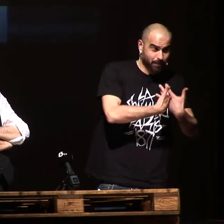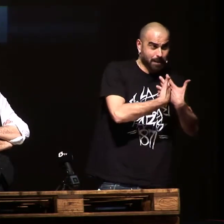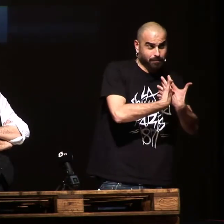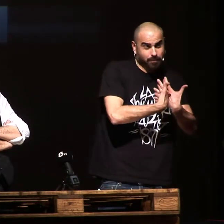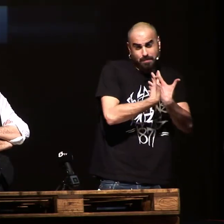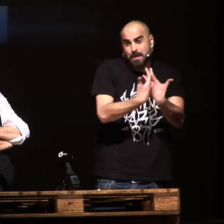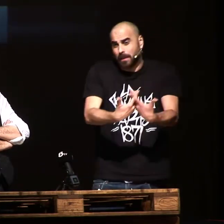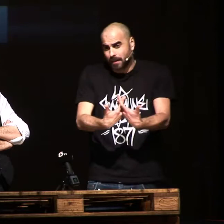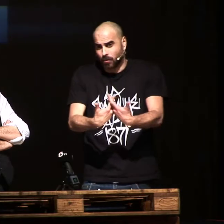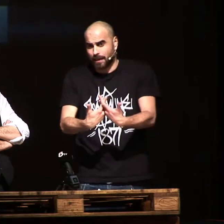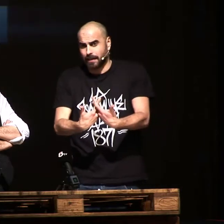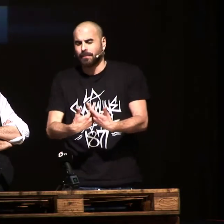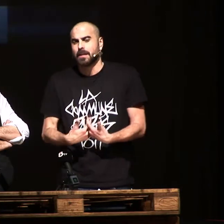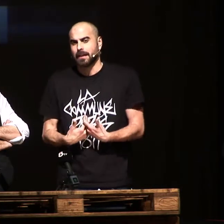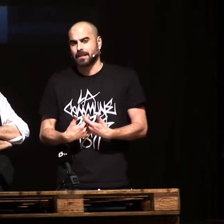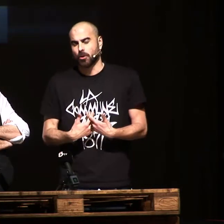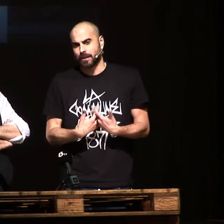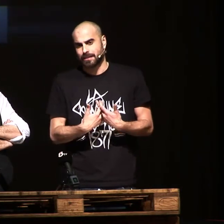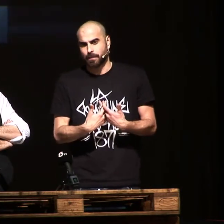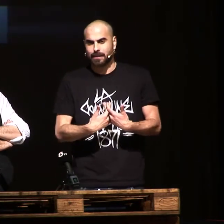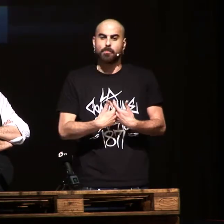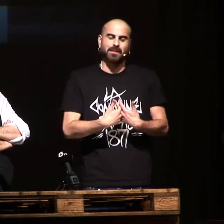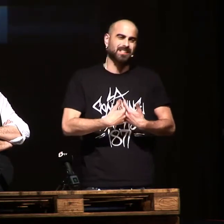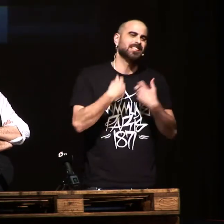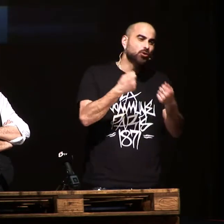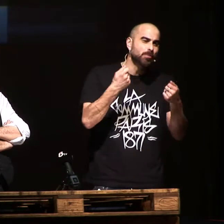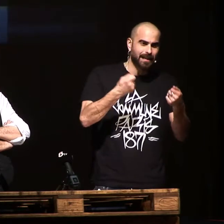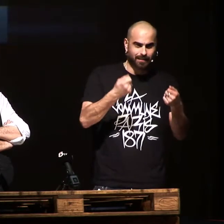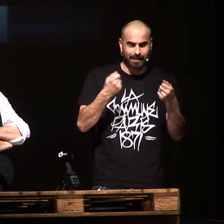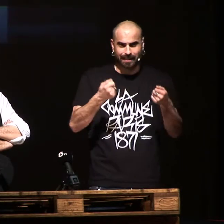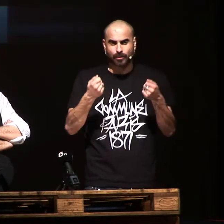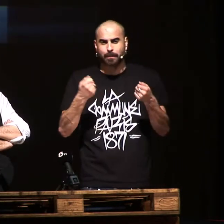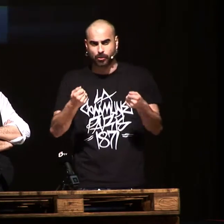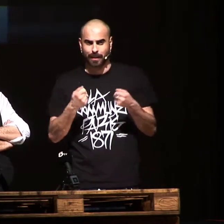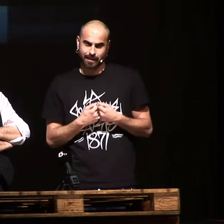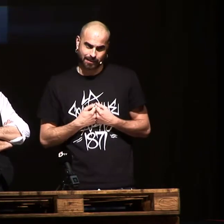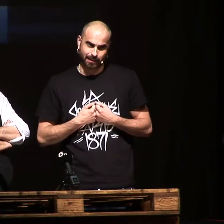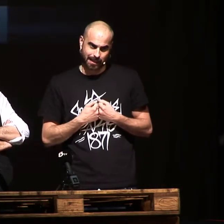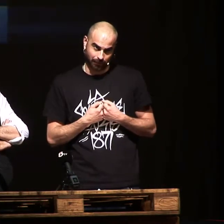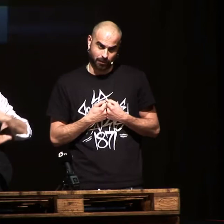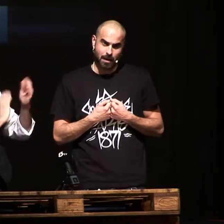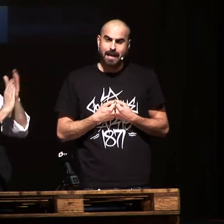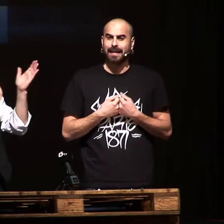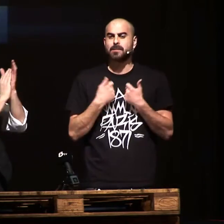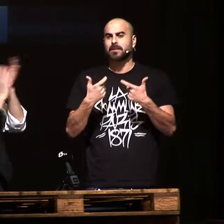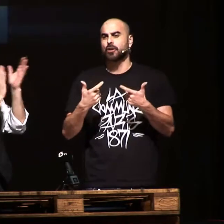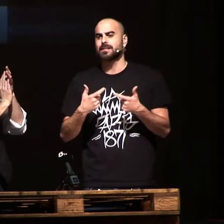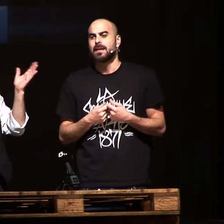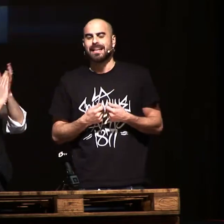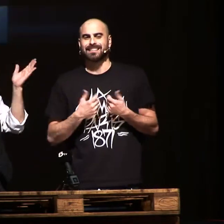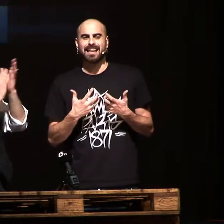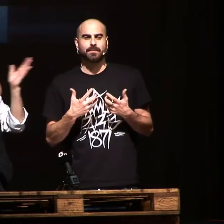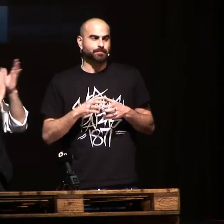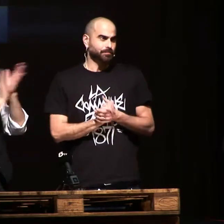fer vivibles d'alguna manera, aquests blocs i aquests espais són persones que són sobiranistes i que estan lluitant per la sobirania residencial. Aquelles